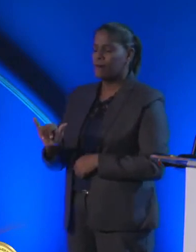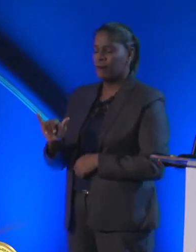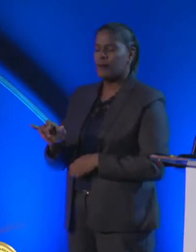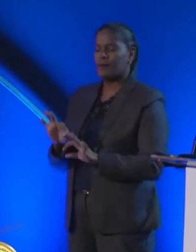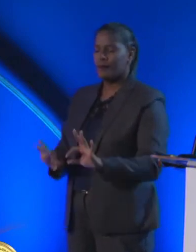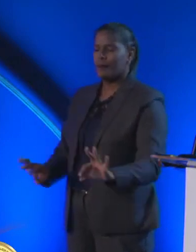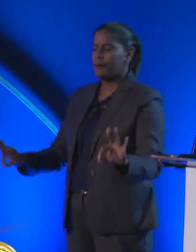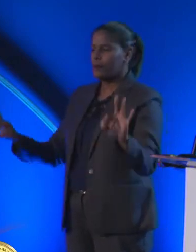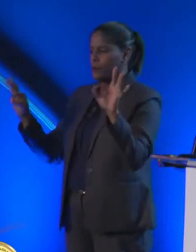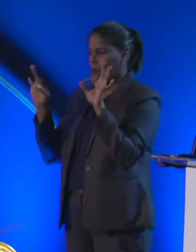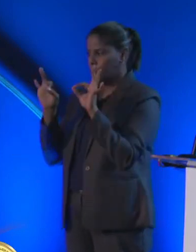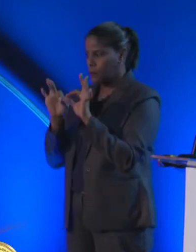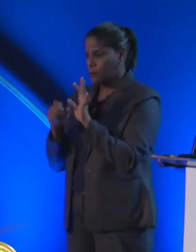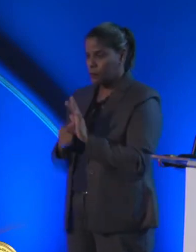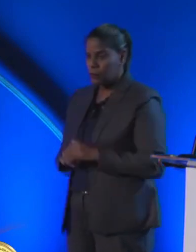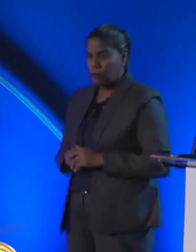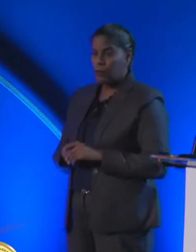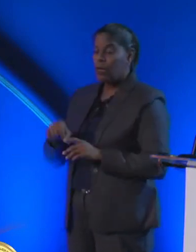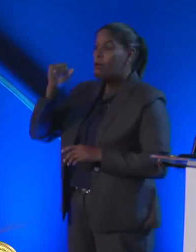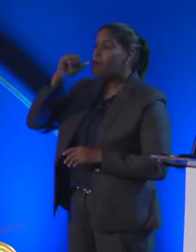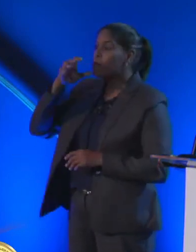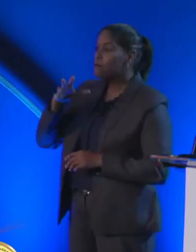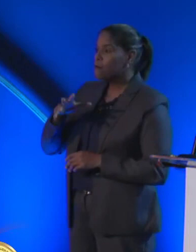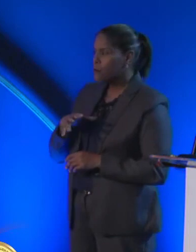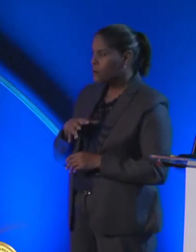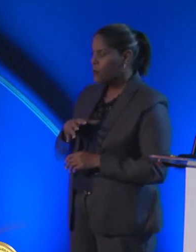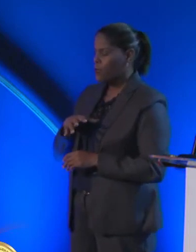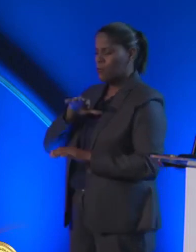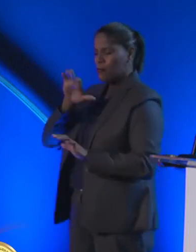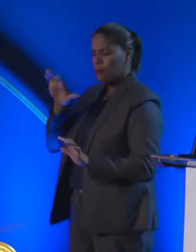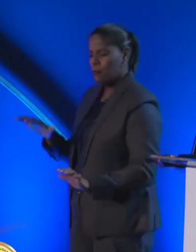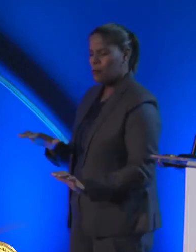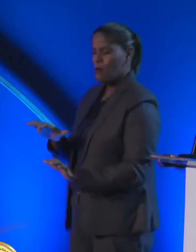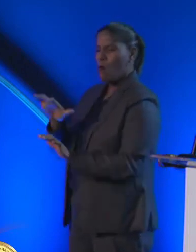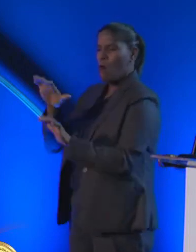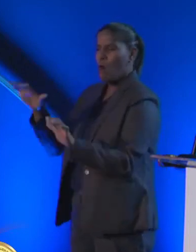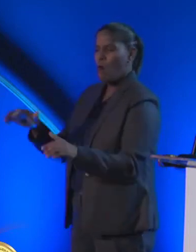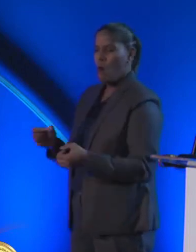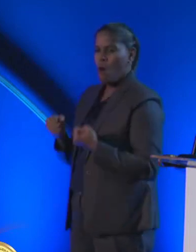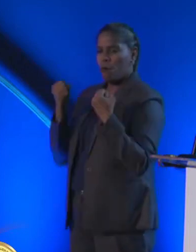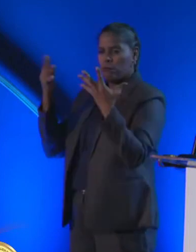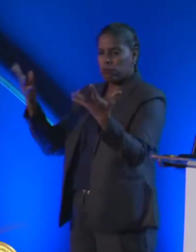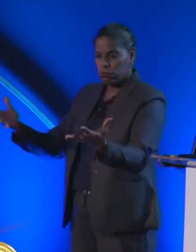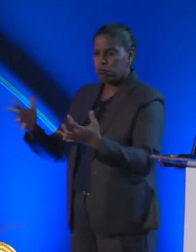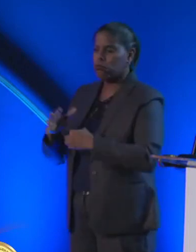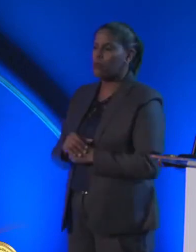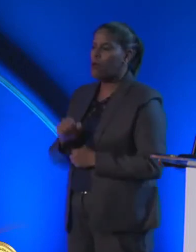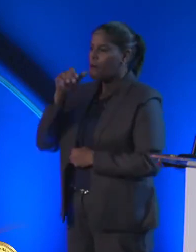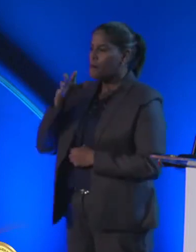importante reconocer que las mujeres hacemos mucho que las mujeres